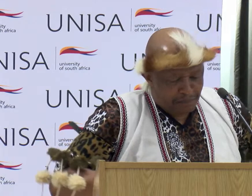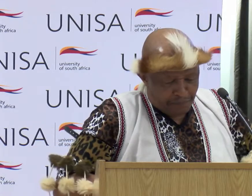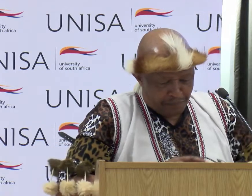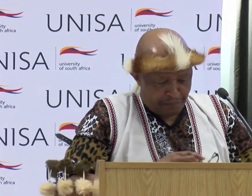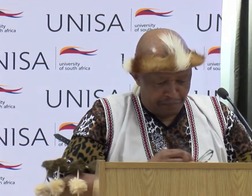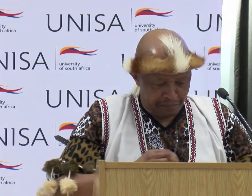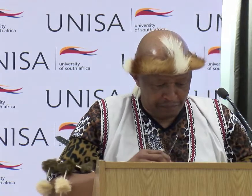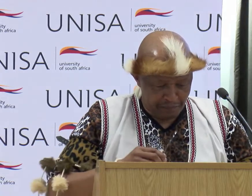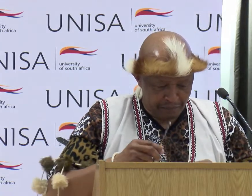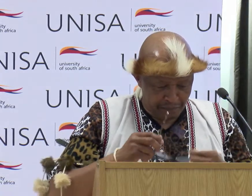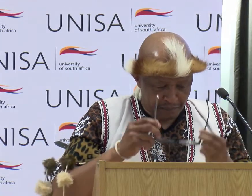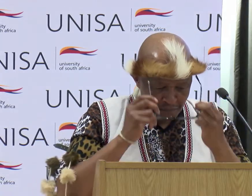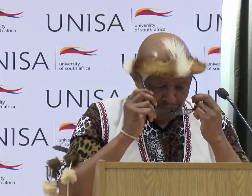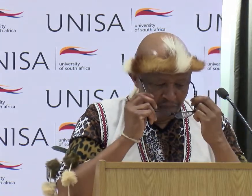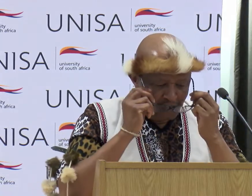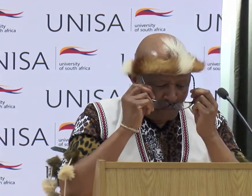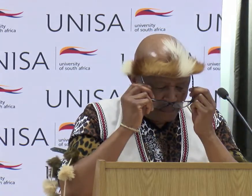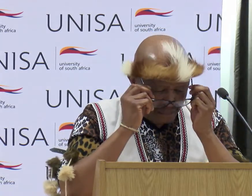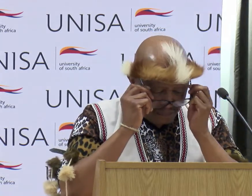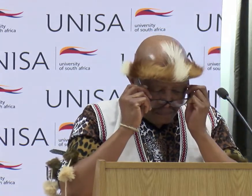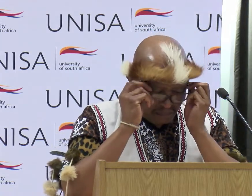ulimi